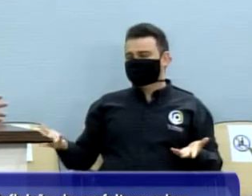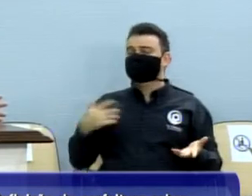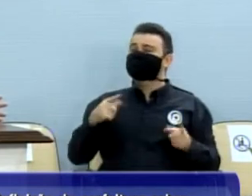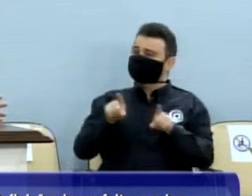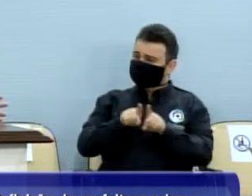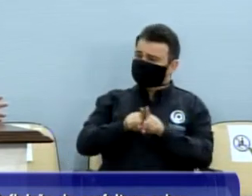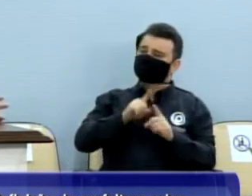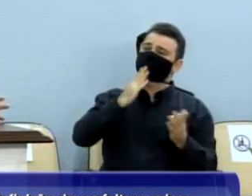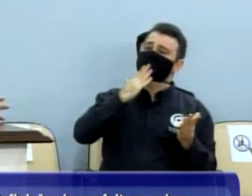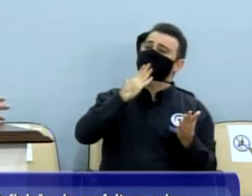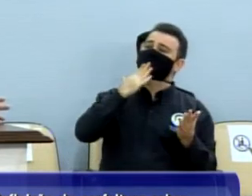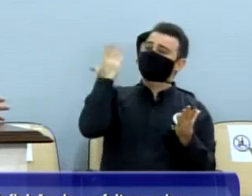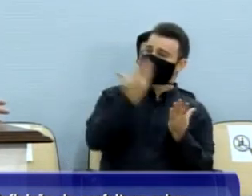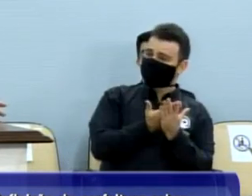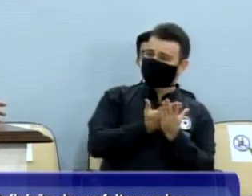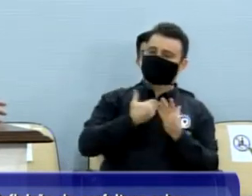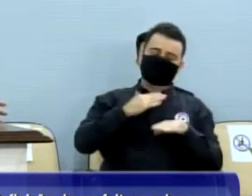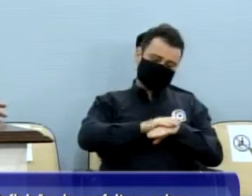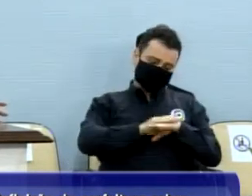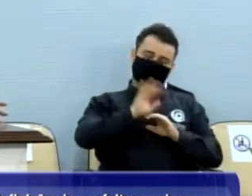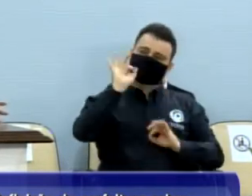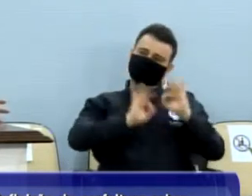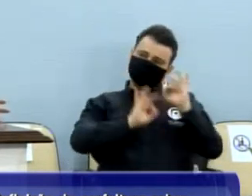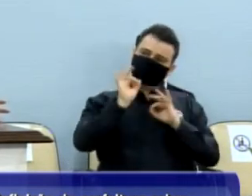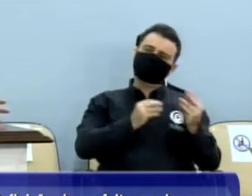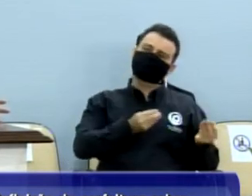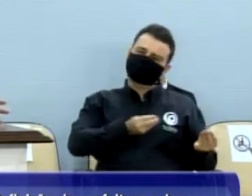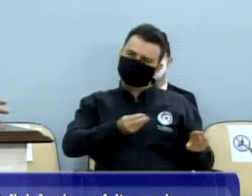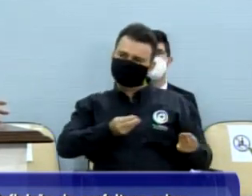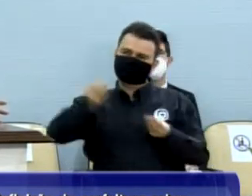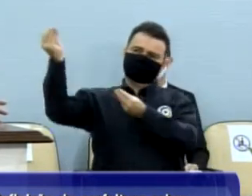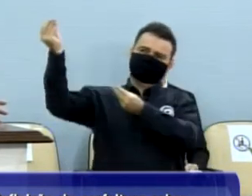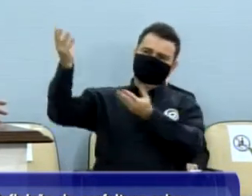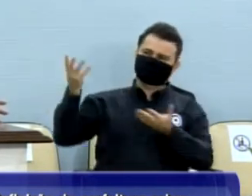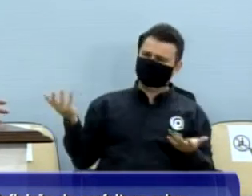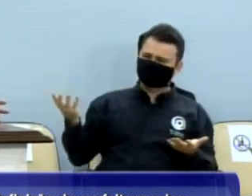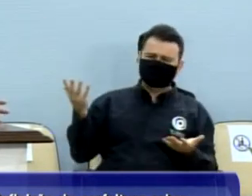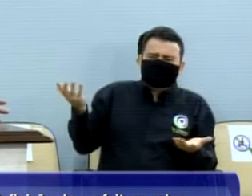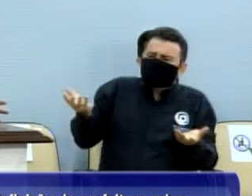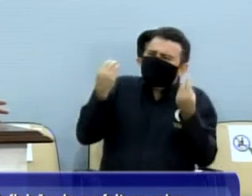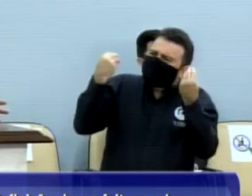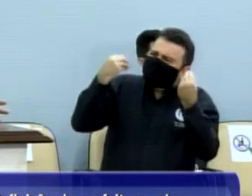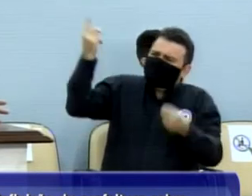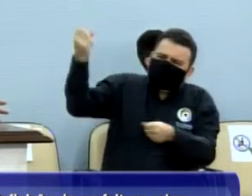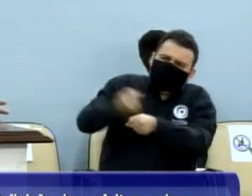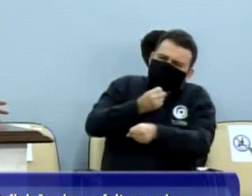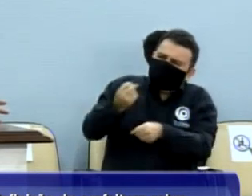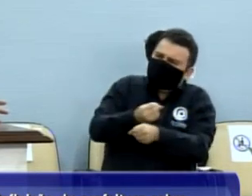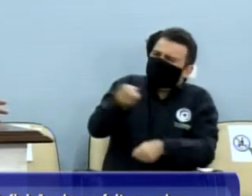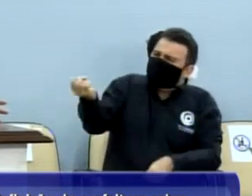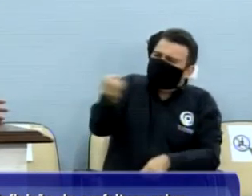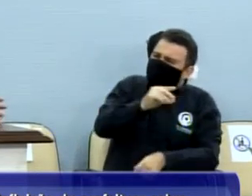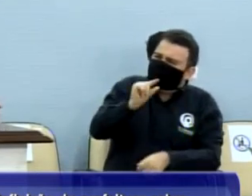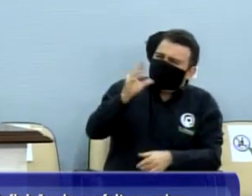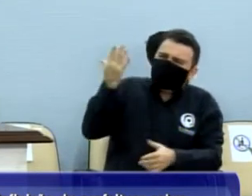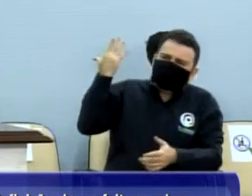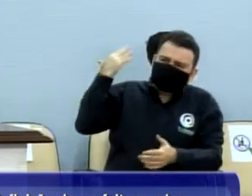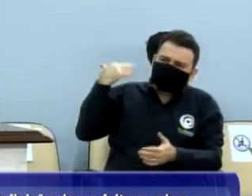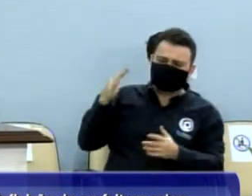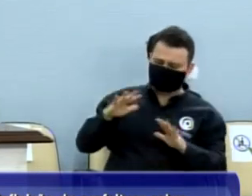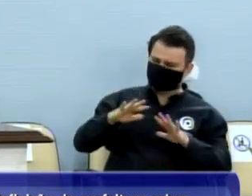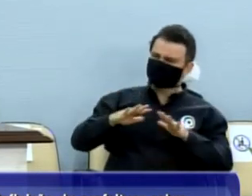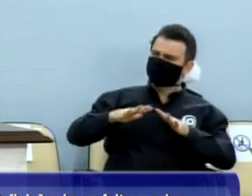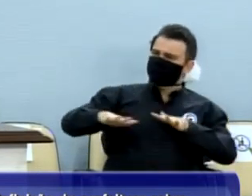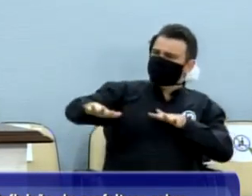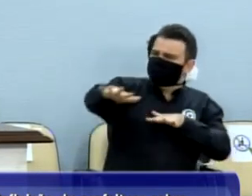prefeito, porque ele não pode. Uma obra que custou, vamos supor, milhões, entregar daquela forma. Ficou bonita, ficou muito